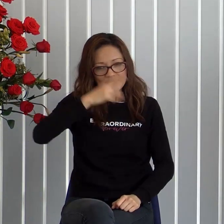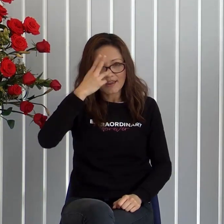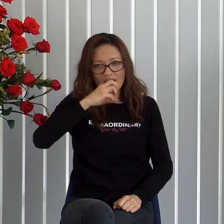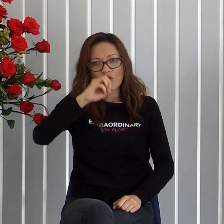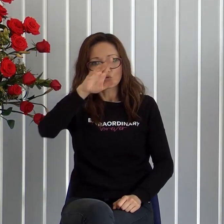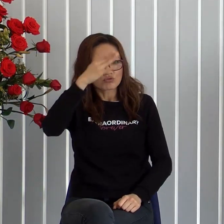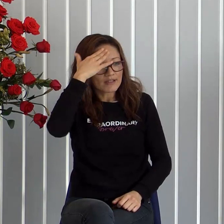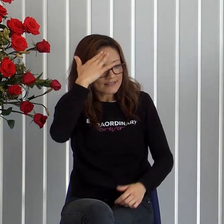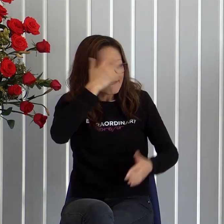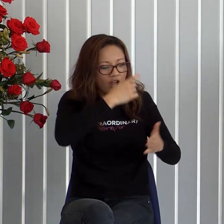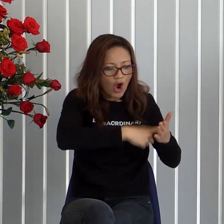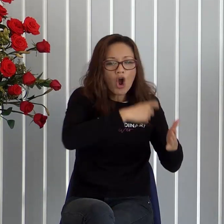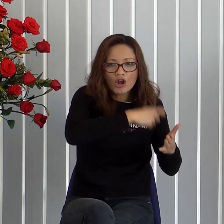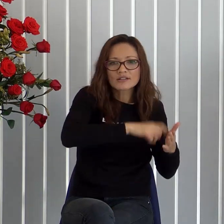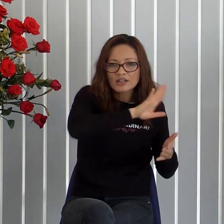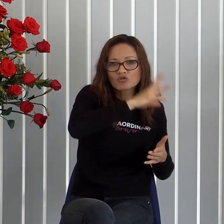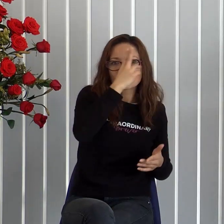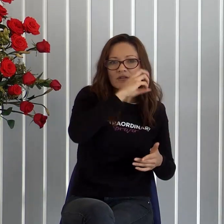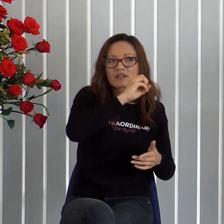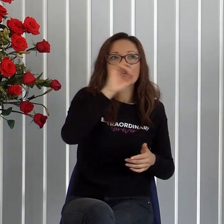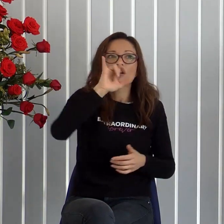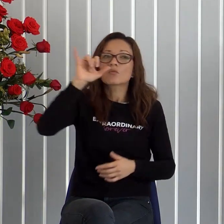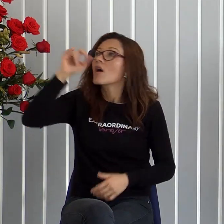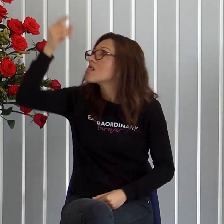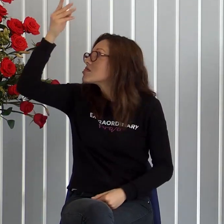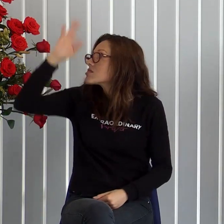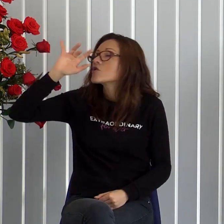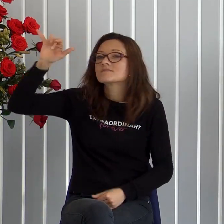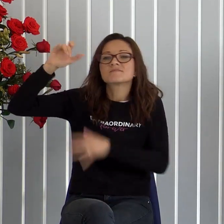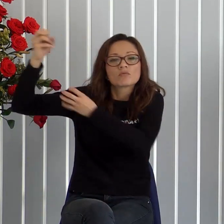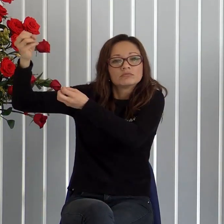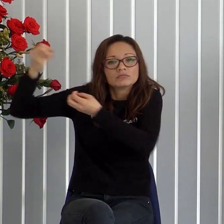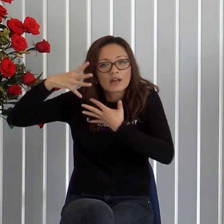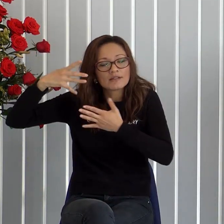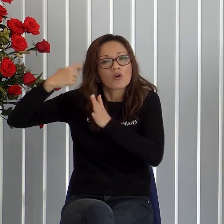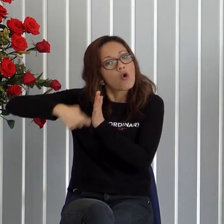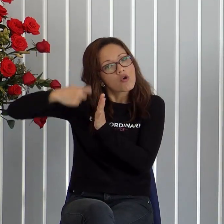el descaro de decir que por qué Dios me trata así.